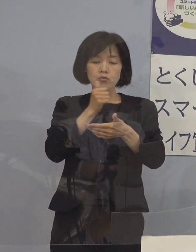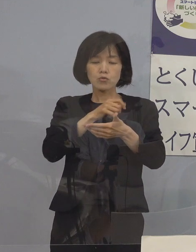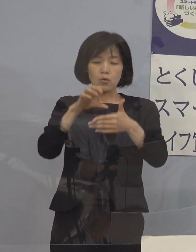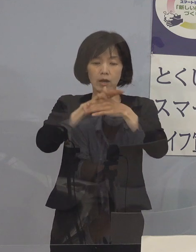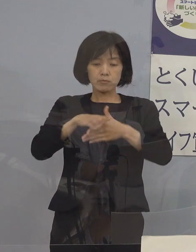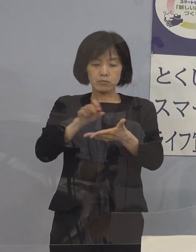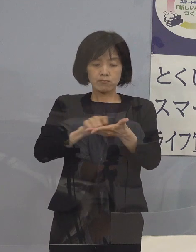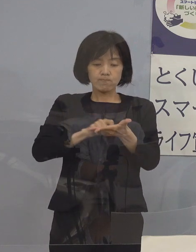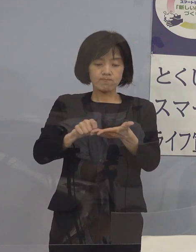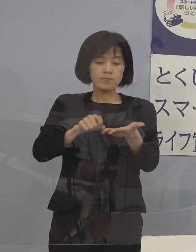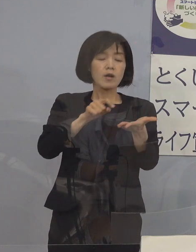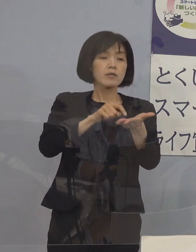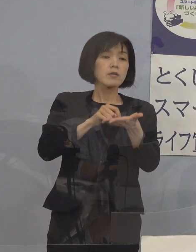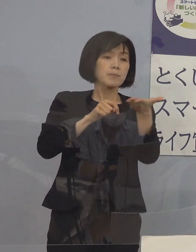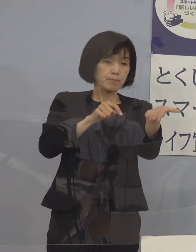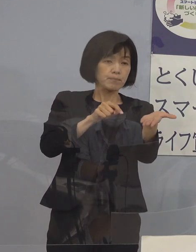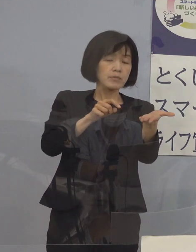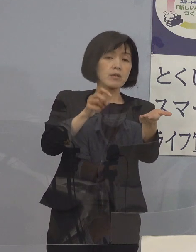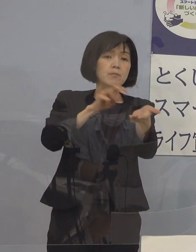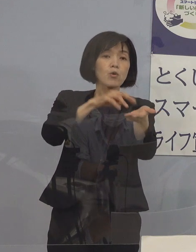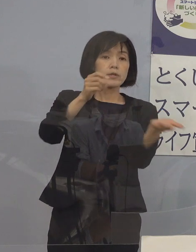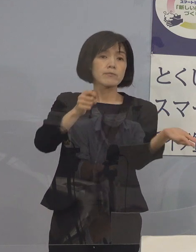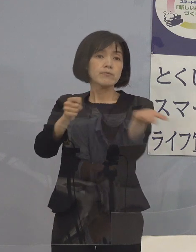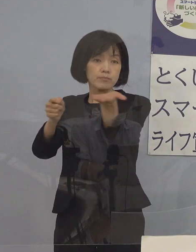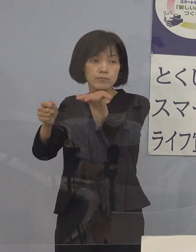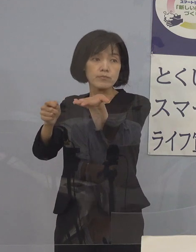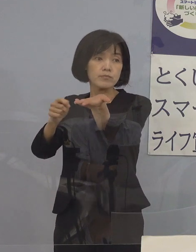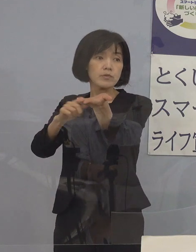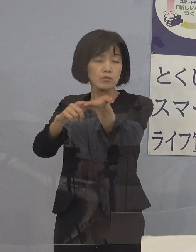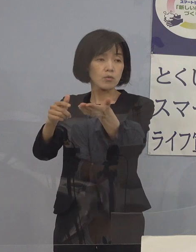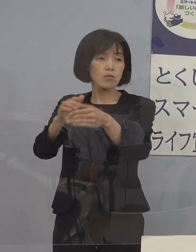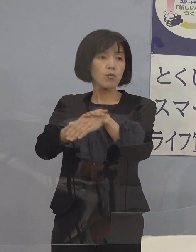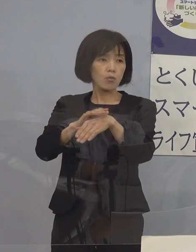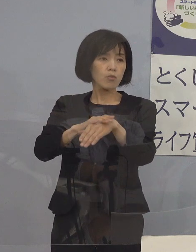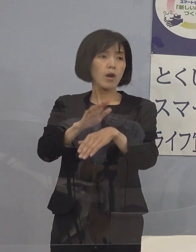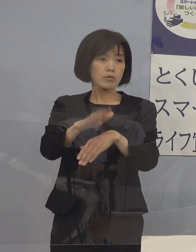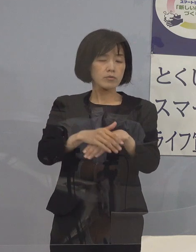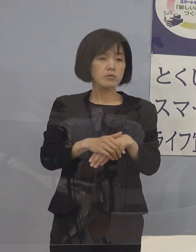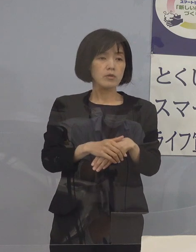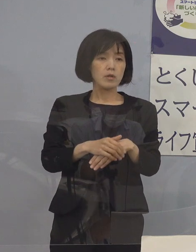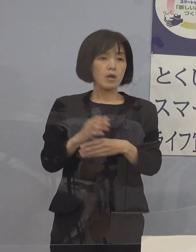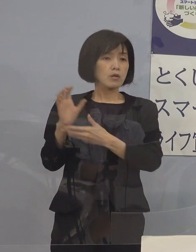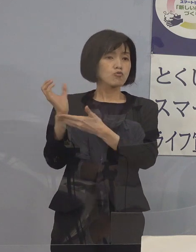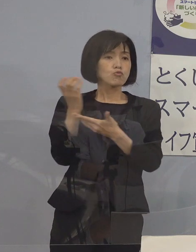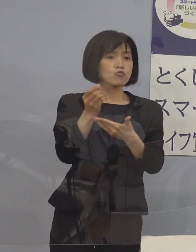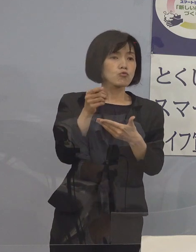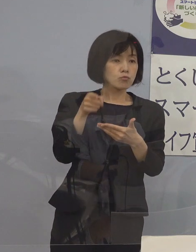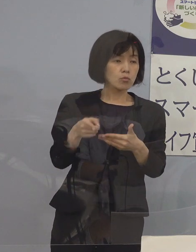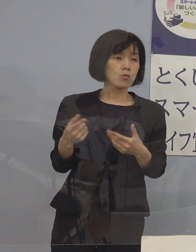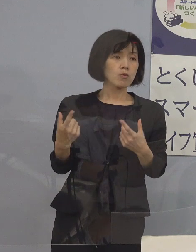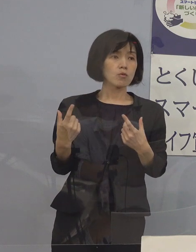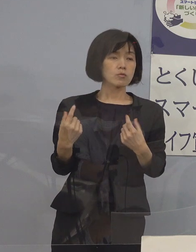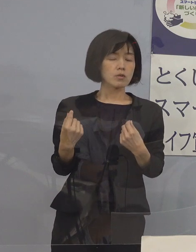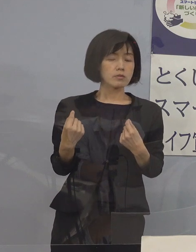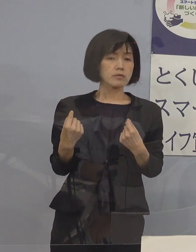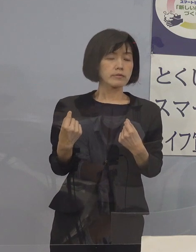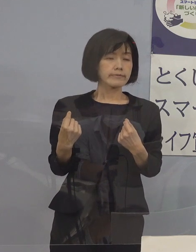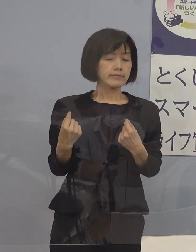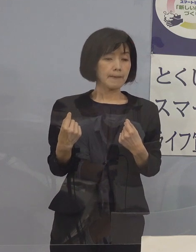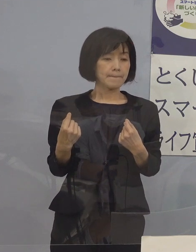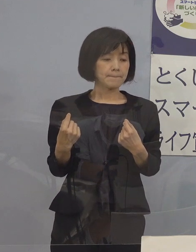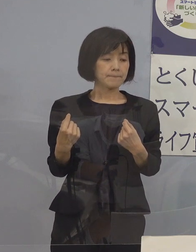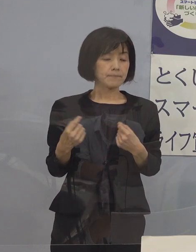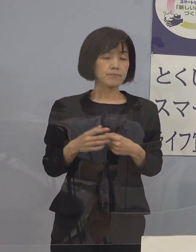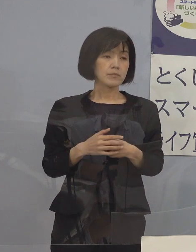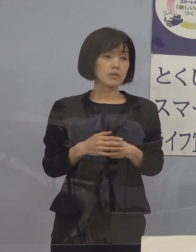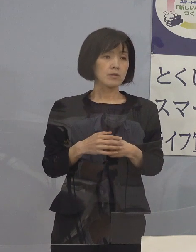あ、入院可能な病院のところへ送ると、まあ、こうしたことが多い。また救急についても同じ、まあ、この今